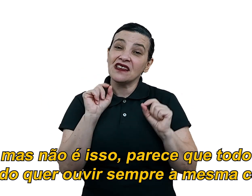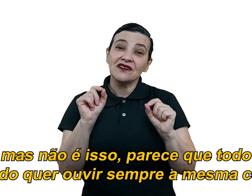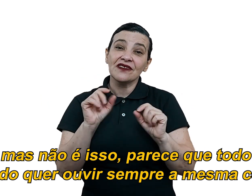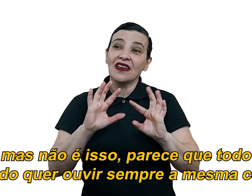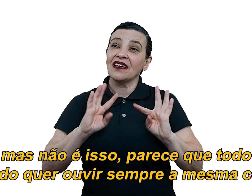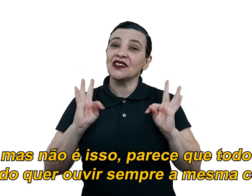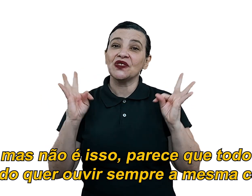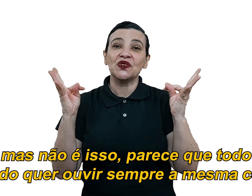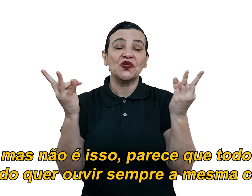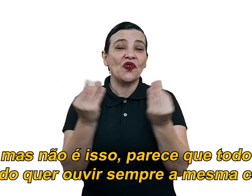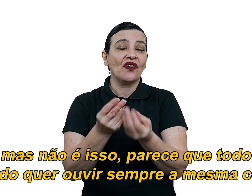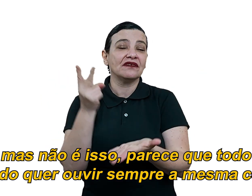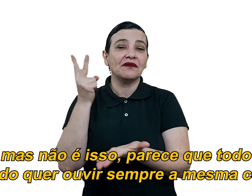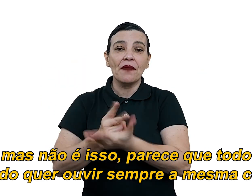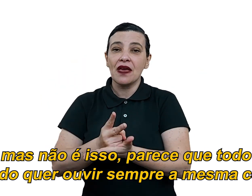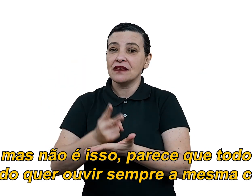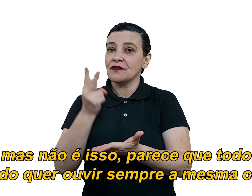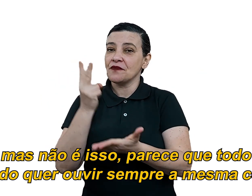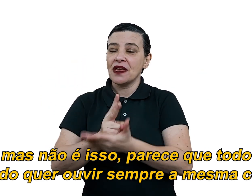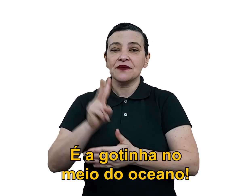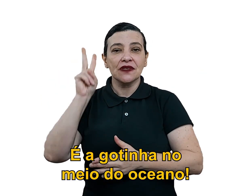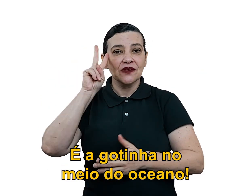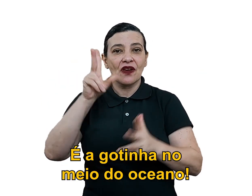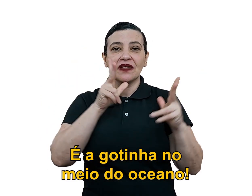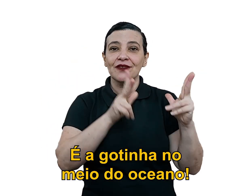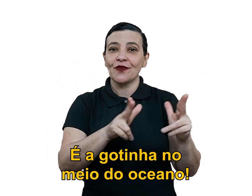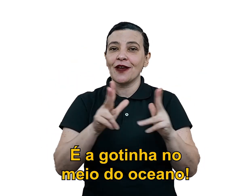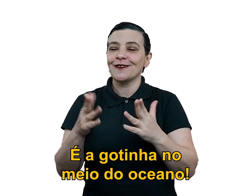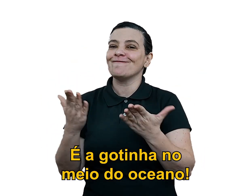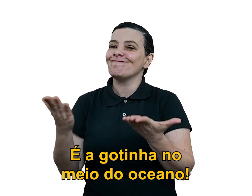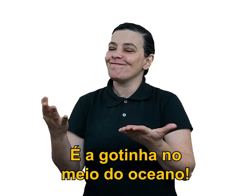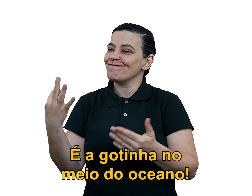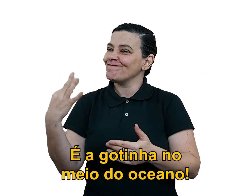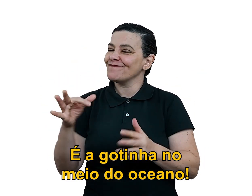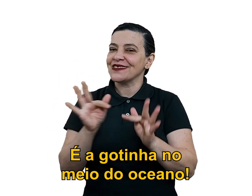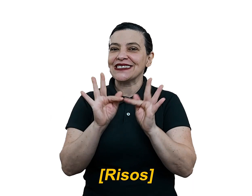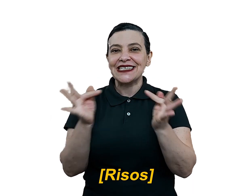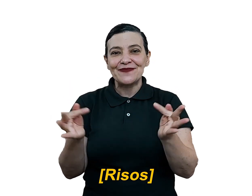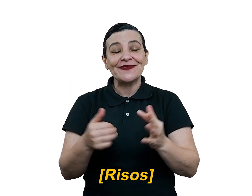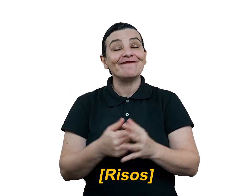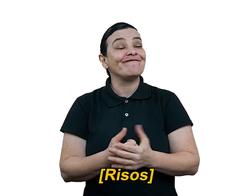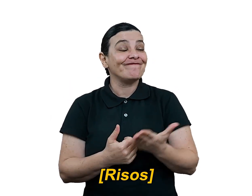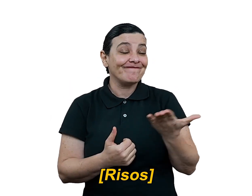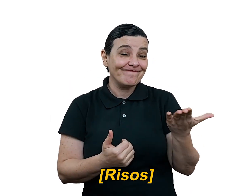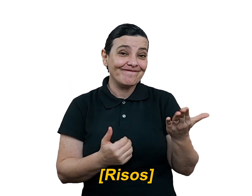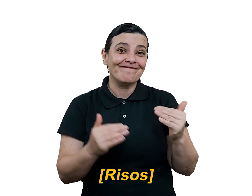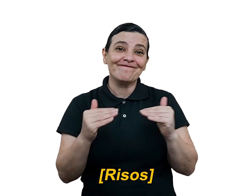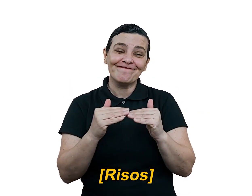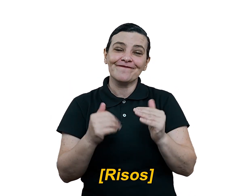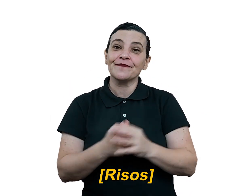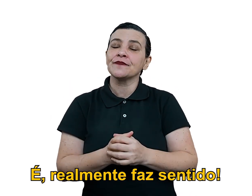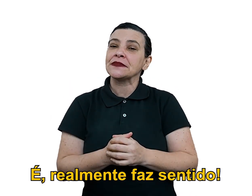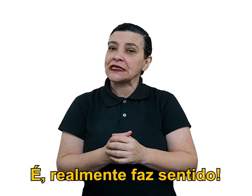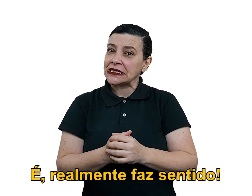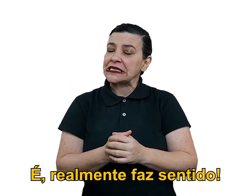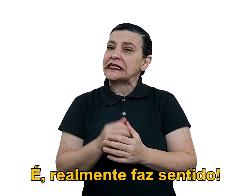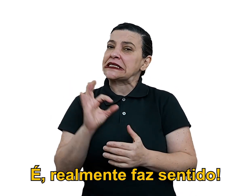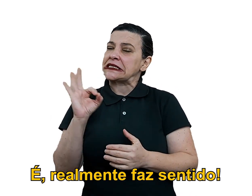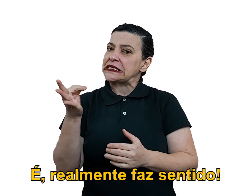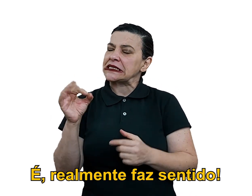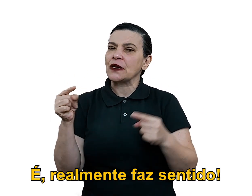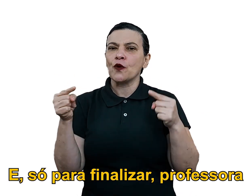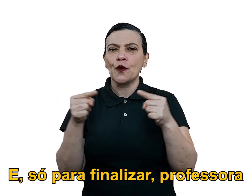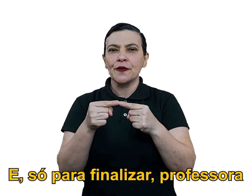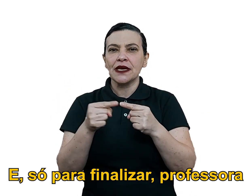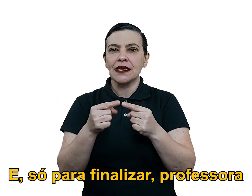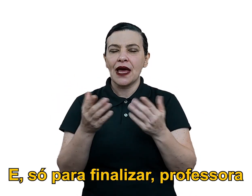que todo mundo quer ouvir sempre a mesma coisa. É a gotinha, né? No meio do oceano. Entendi. Realmente faz